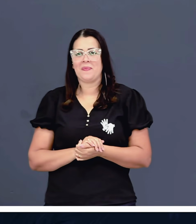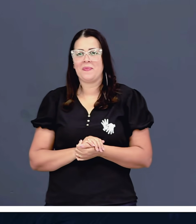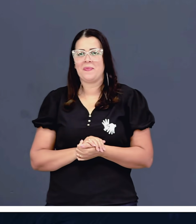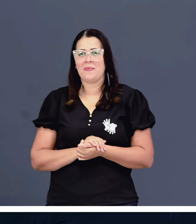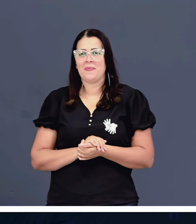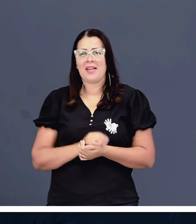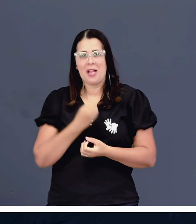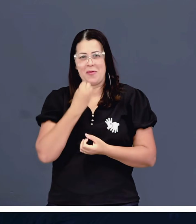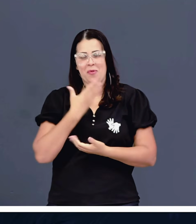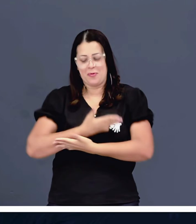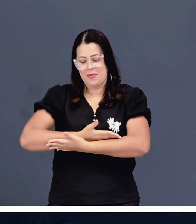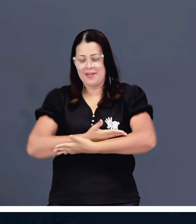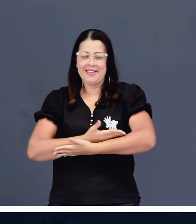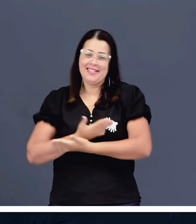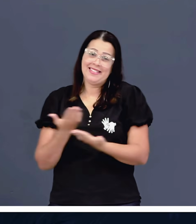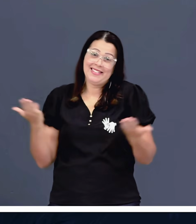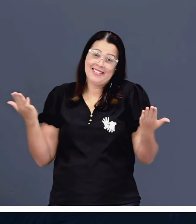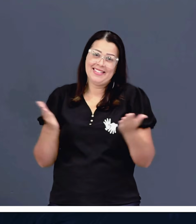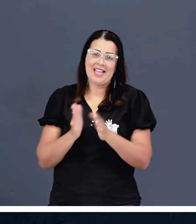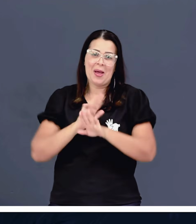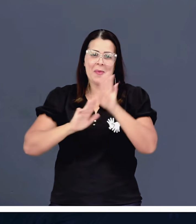Está em boas mãos, né? Está na mão da mãe?